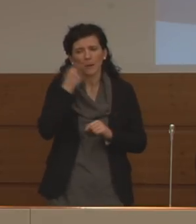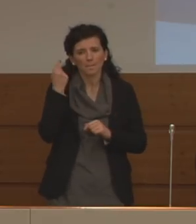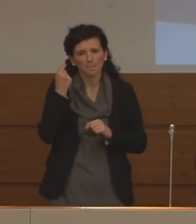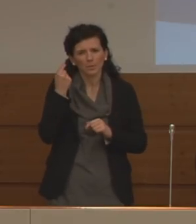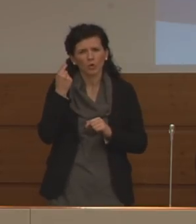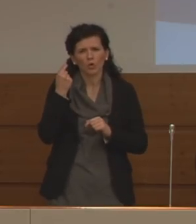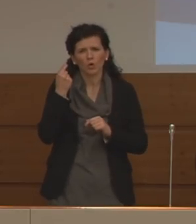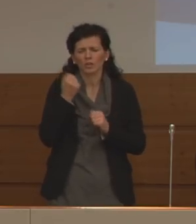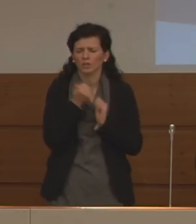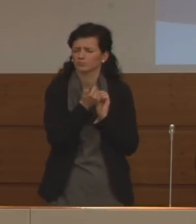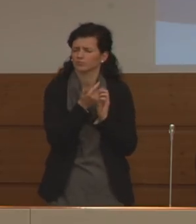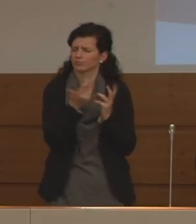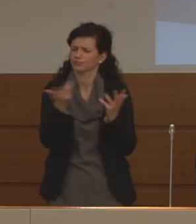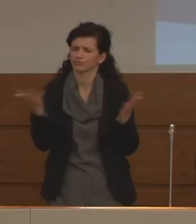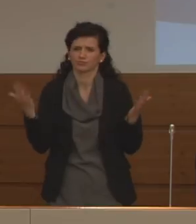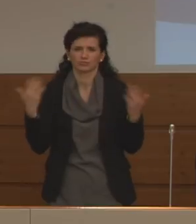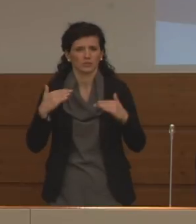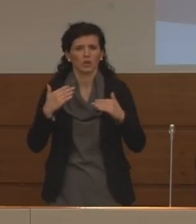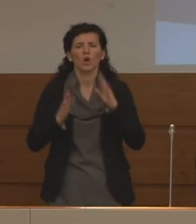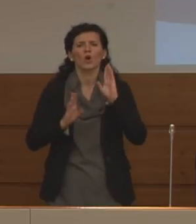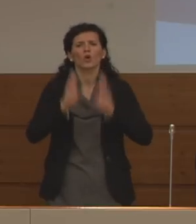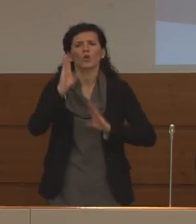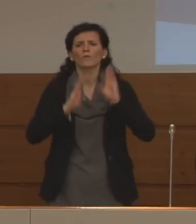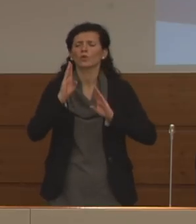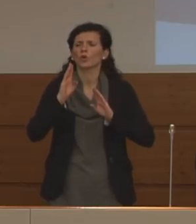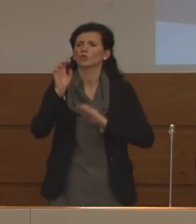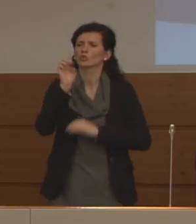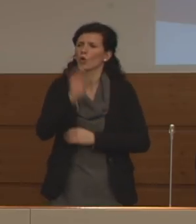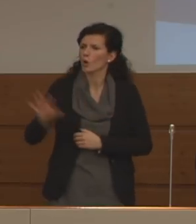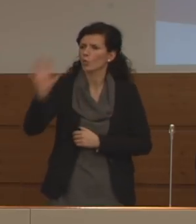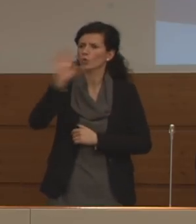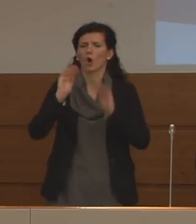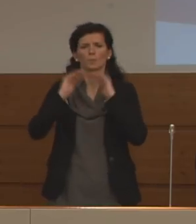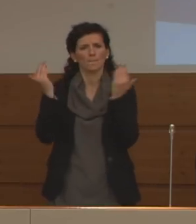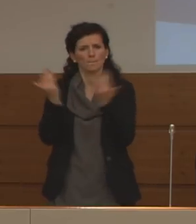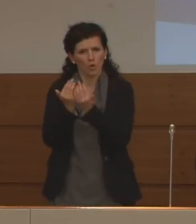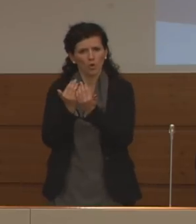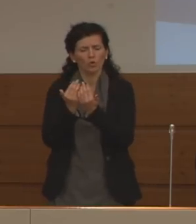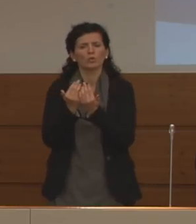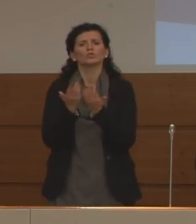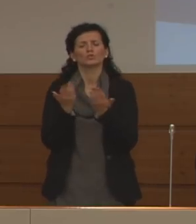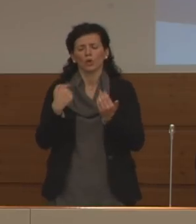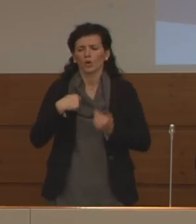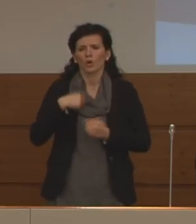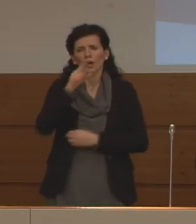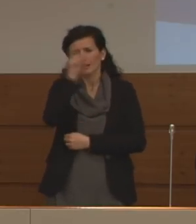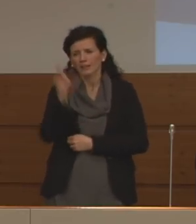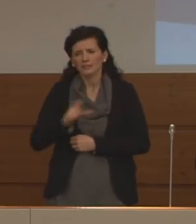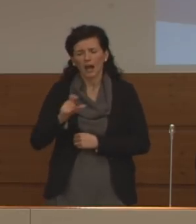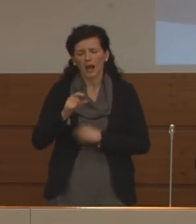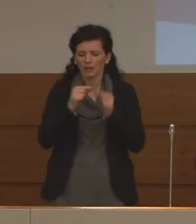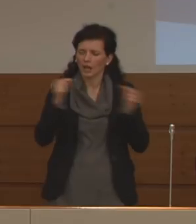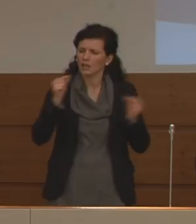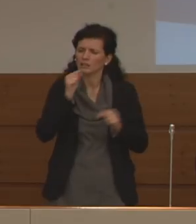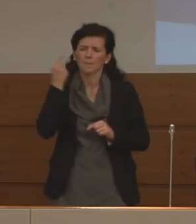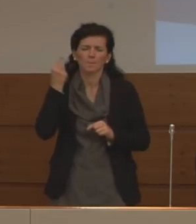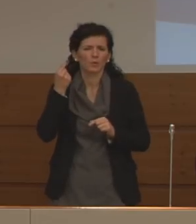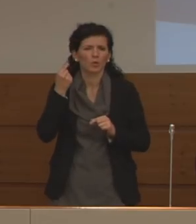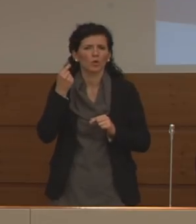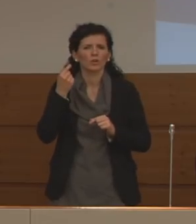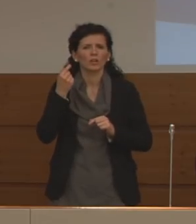mondo certamente in europa siamo il paese che ha fatto più tamponi di tutti quindi